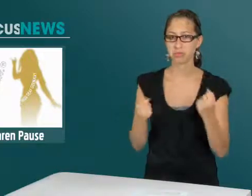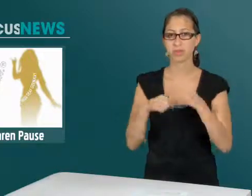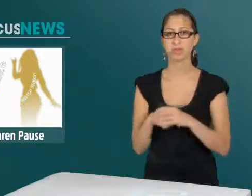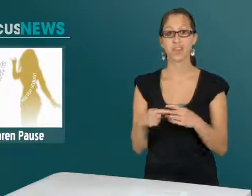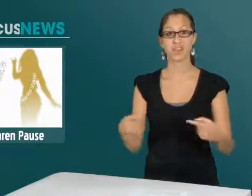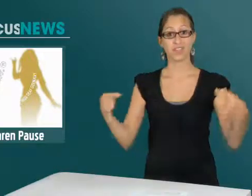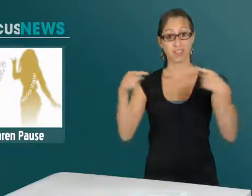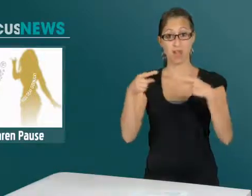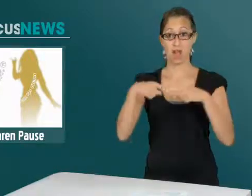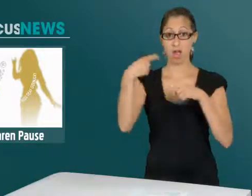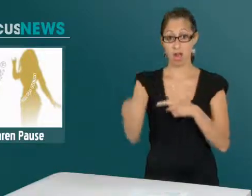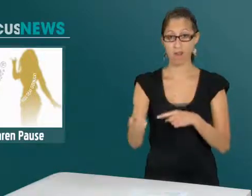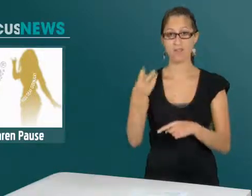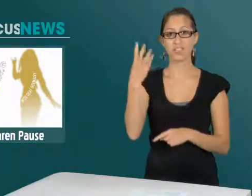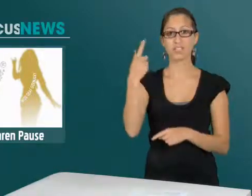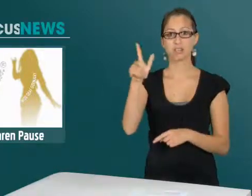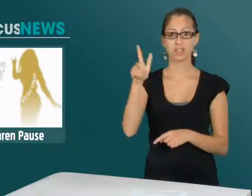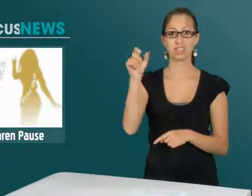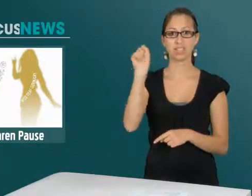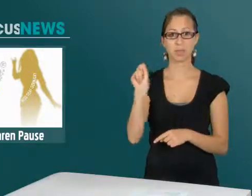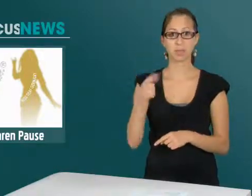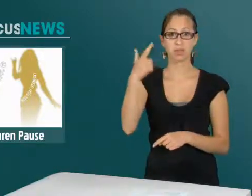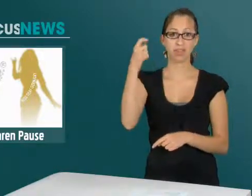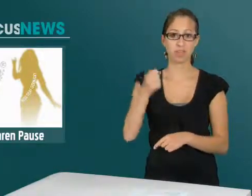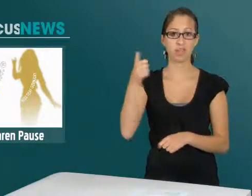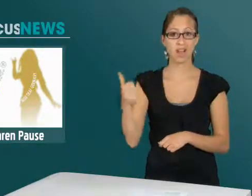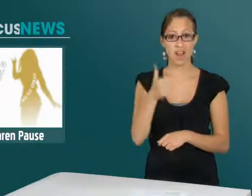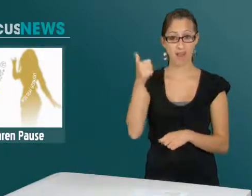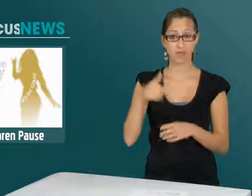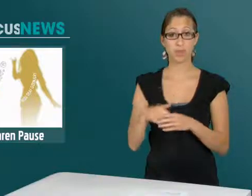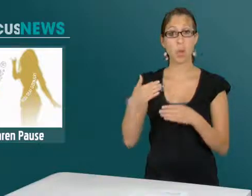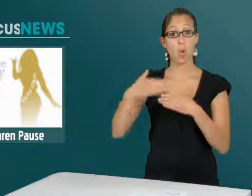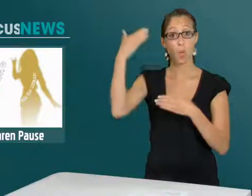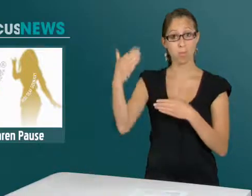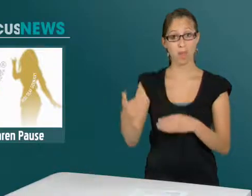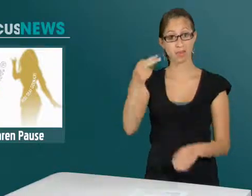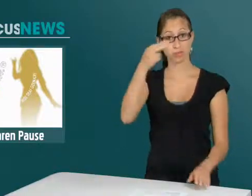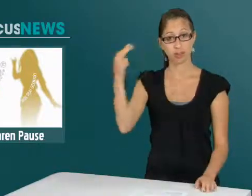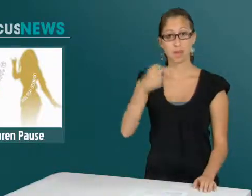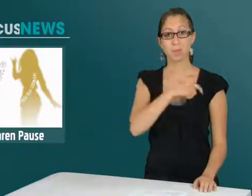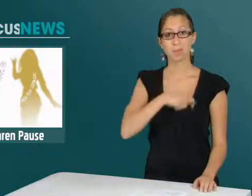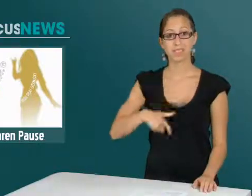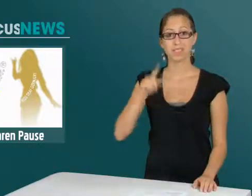das finale findet am 24 september 2011 statt die homepage dazu